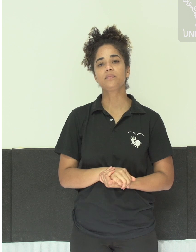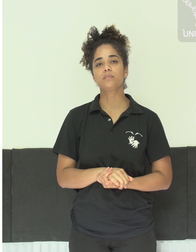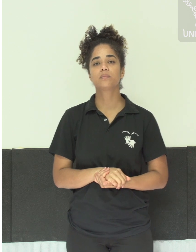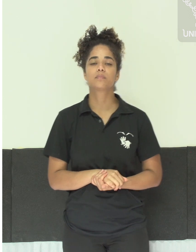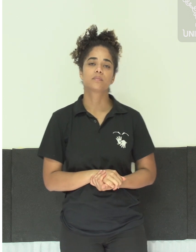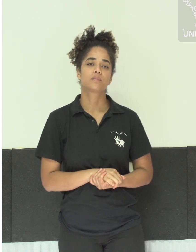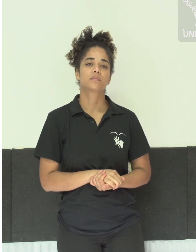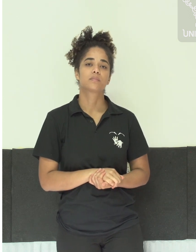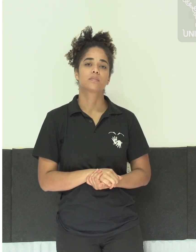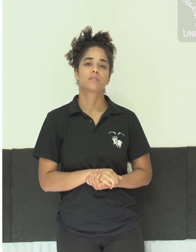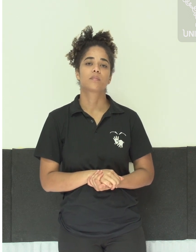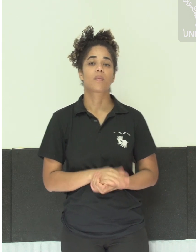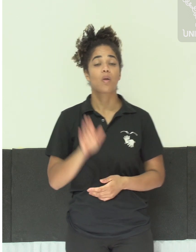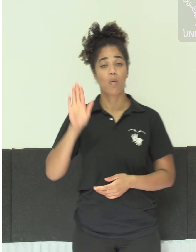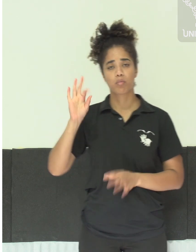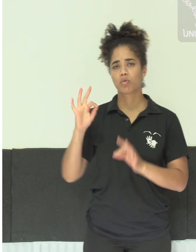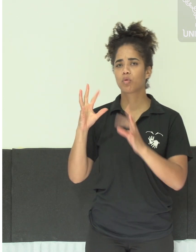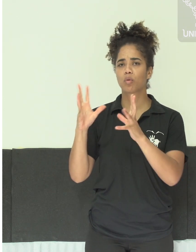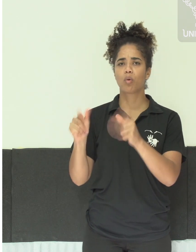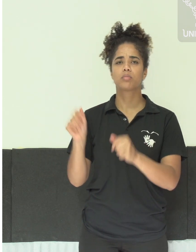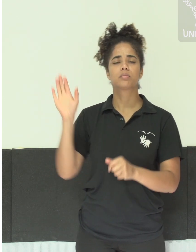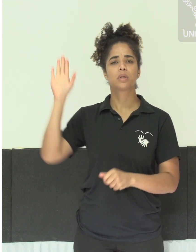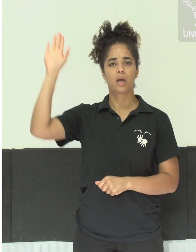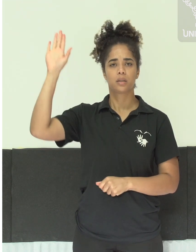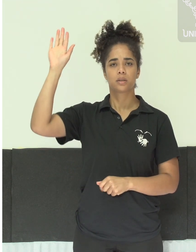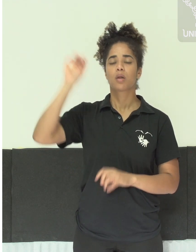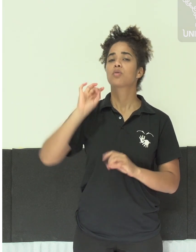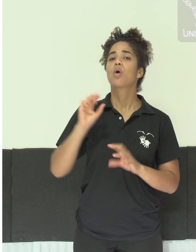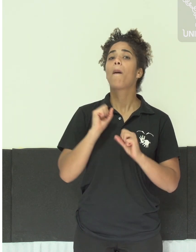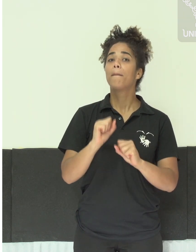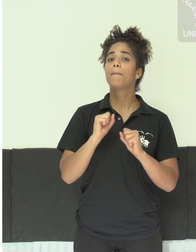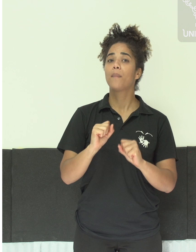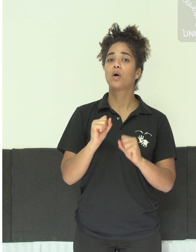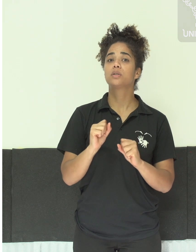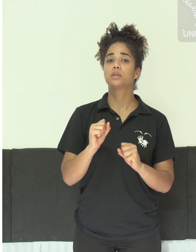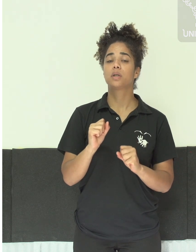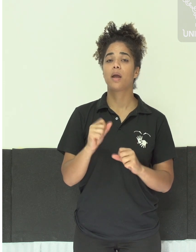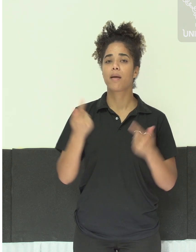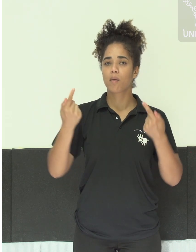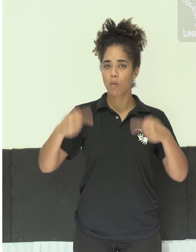Os candidatos só poderão concorrer aos auxílios após estarem